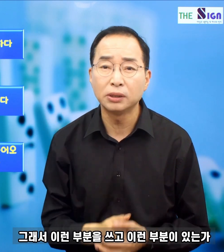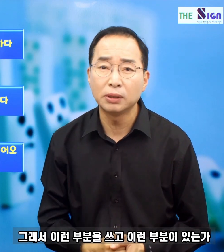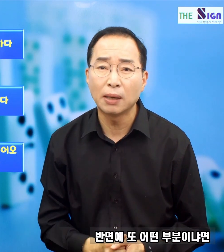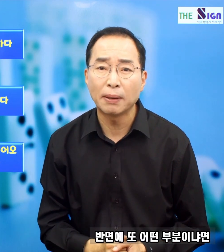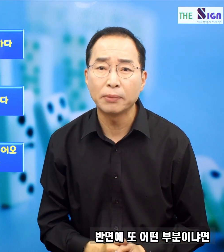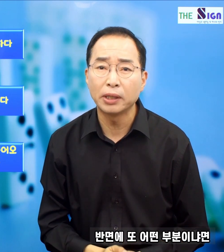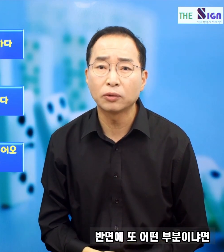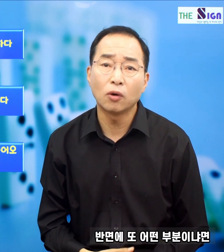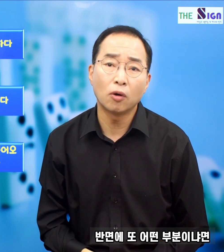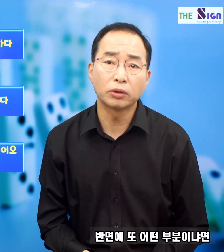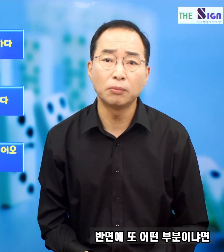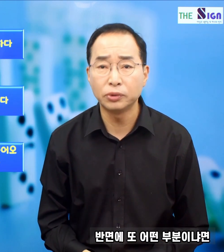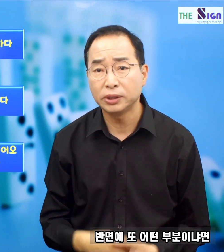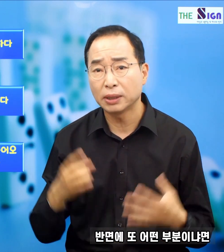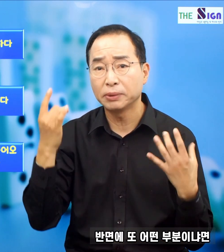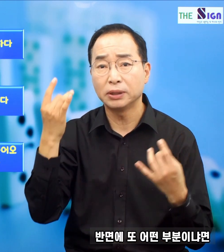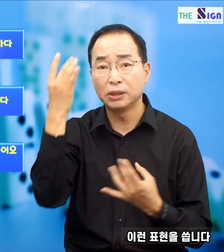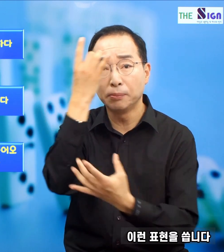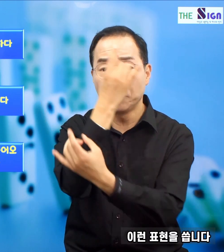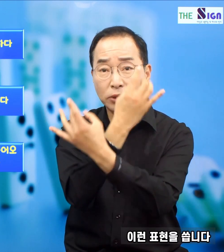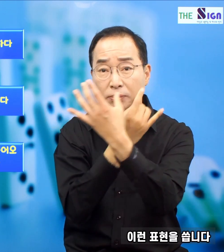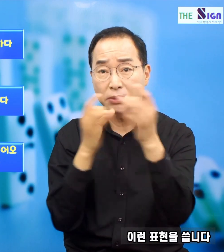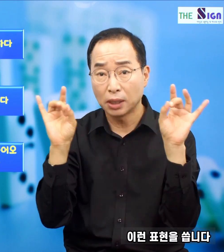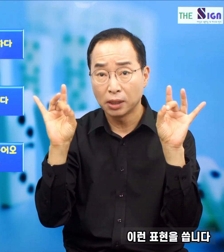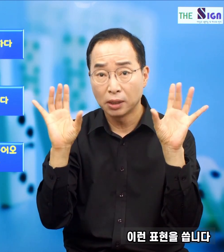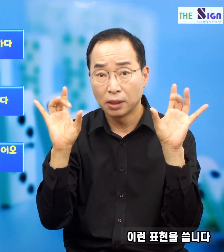있는가 반면에 또 어떤 부분이 있냐면 이런 표현이 있습니다.